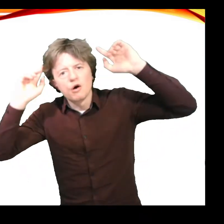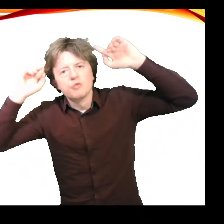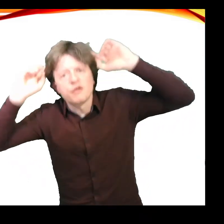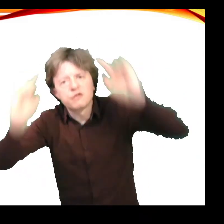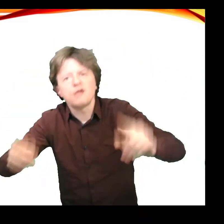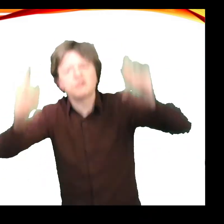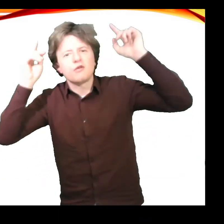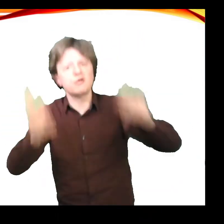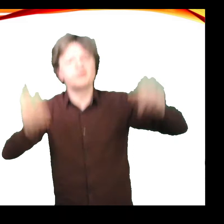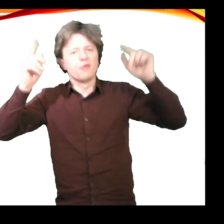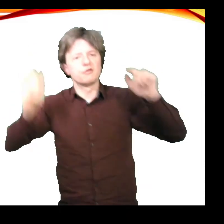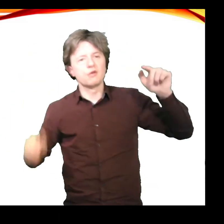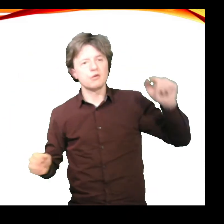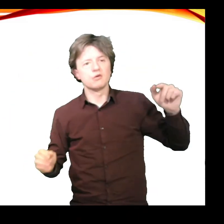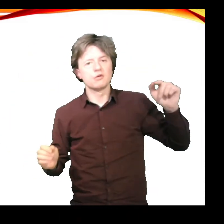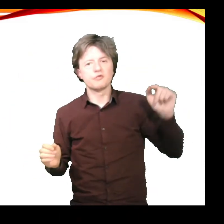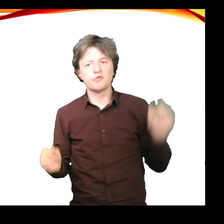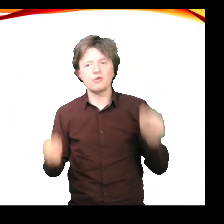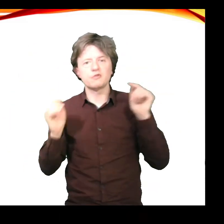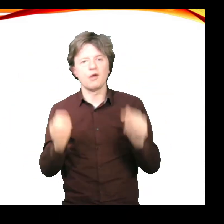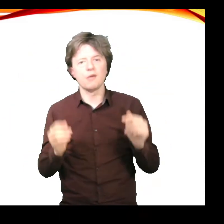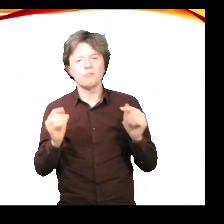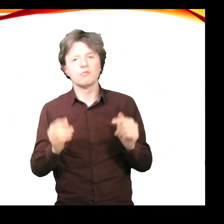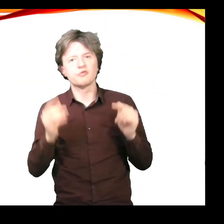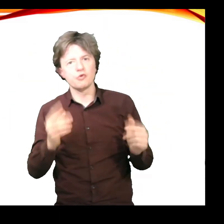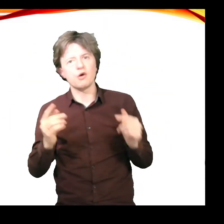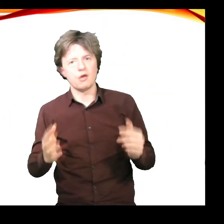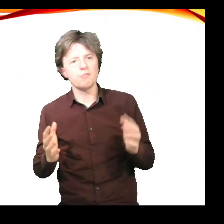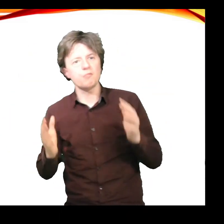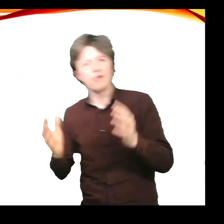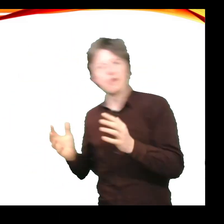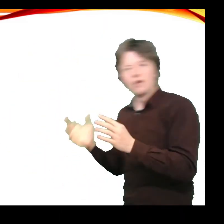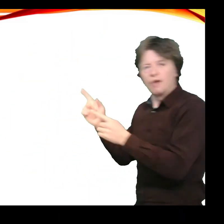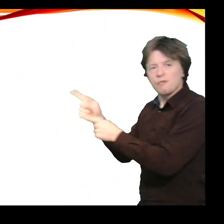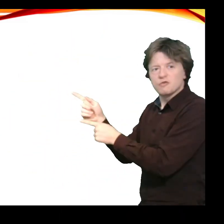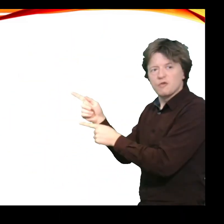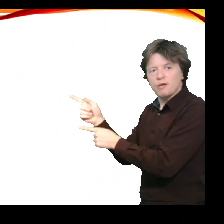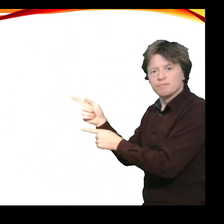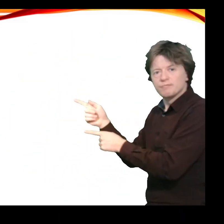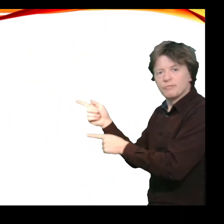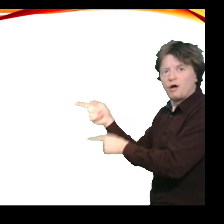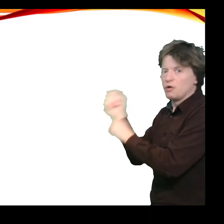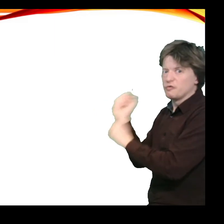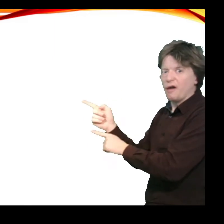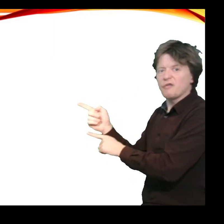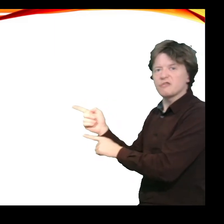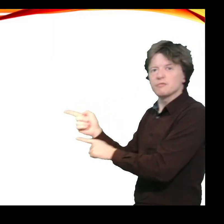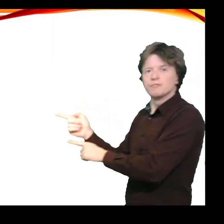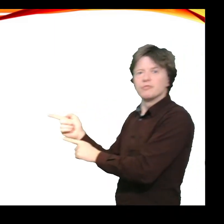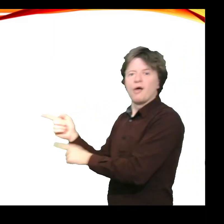Omdat deze influencer, volgens hem, voor hem, daar hebben we ze weer, geloofwaardig was... Hij